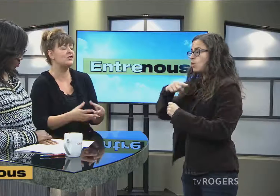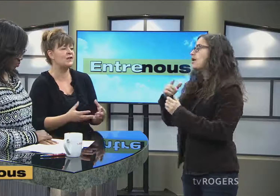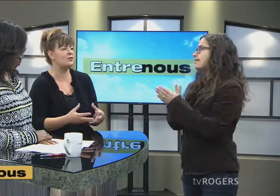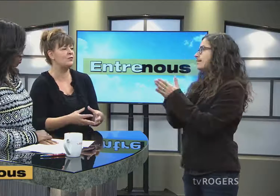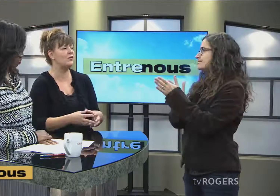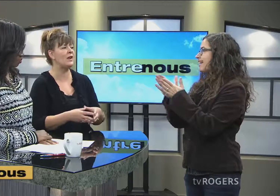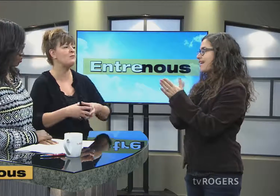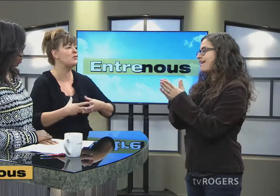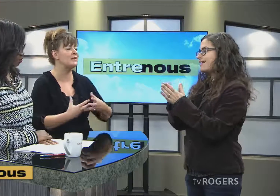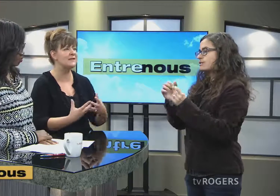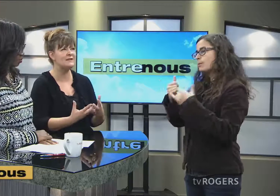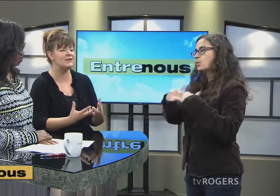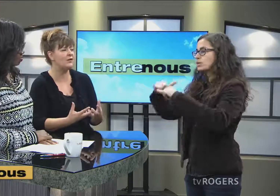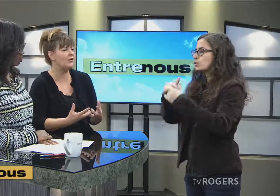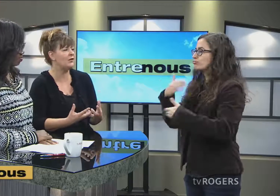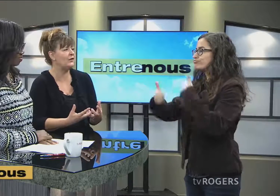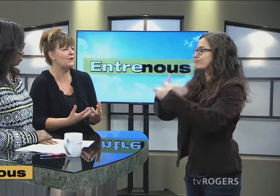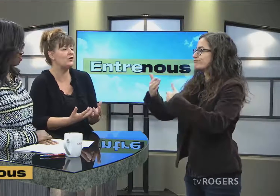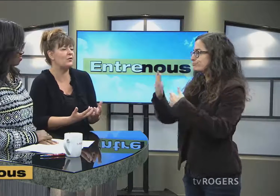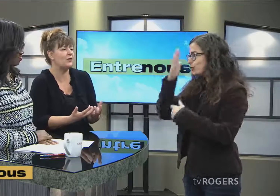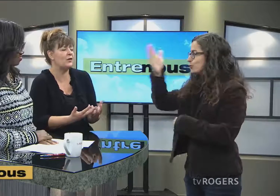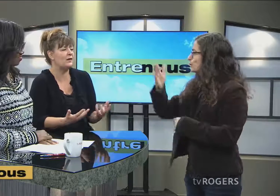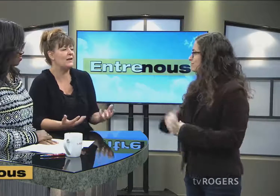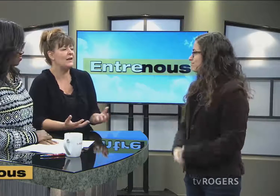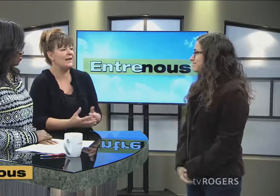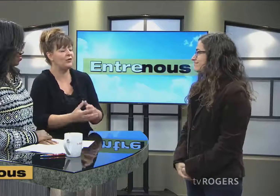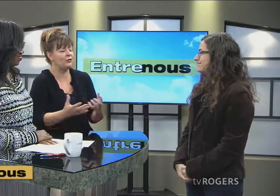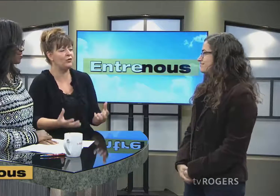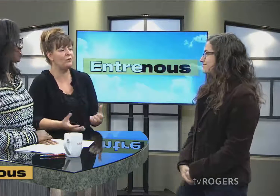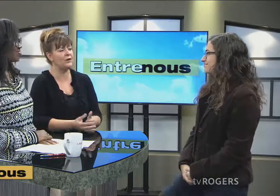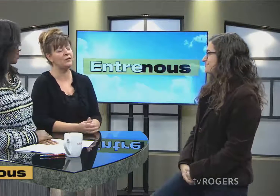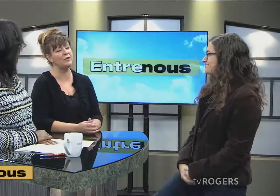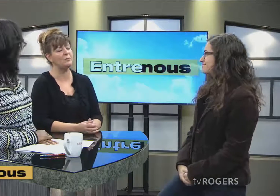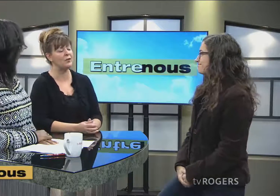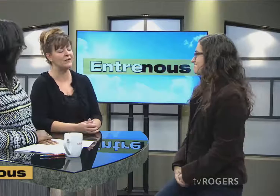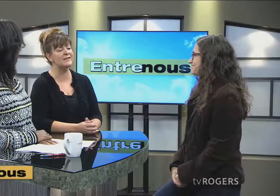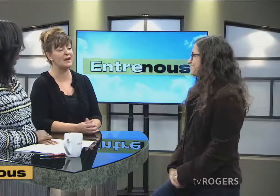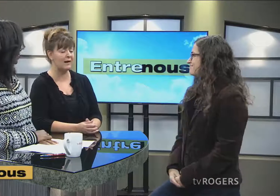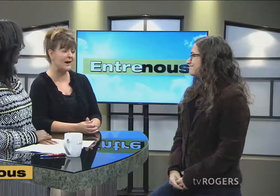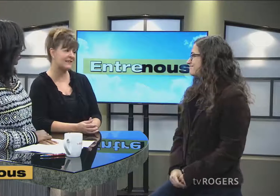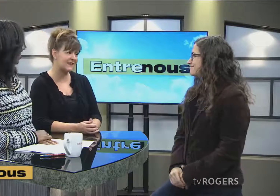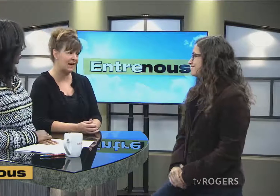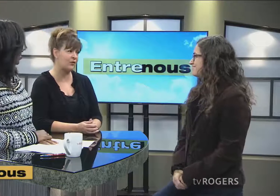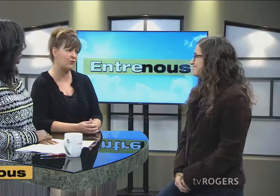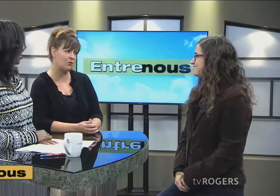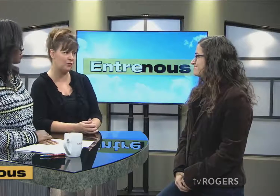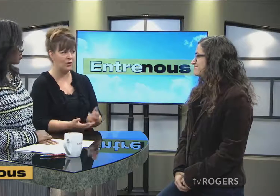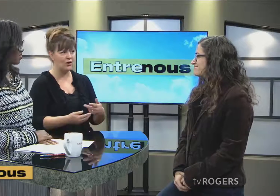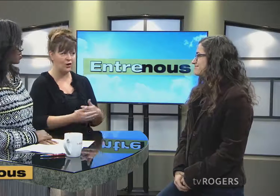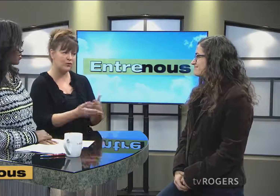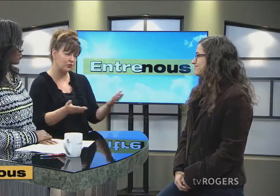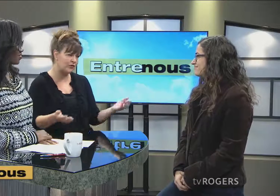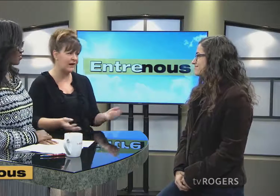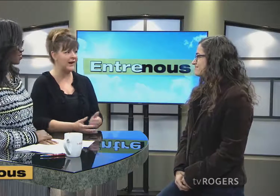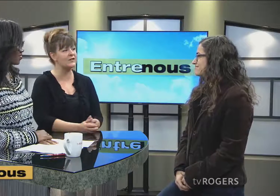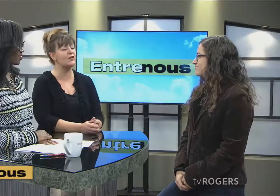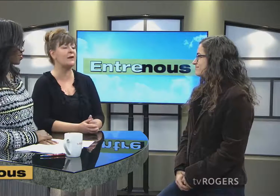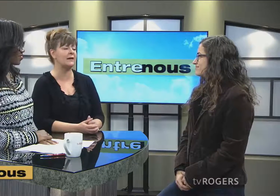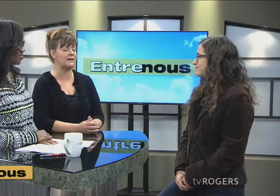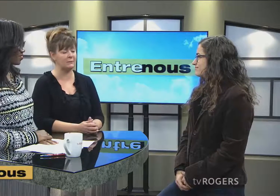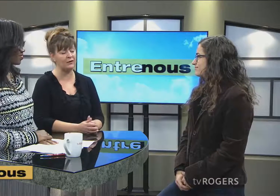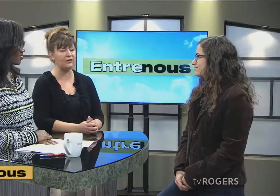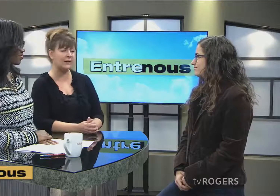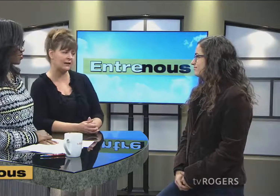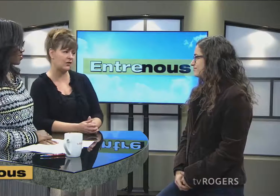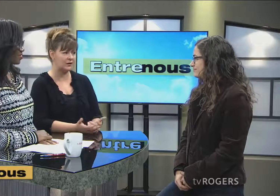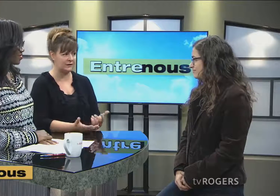a une richesse là, au niveau de la poésie, il y a des choses que la culture dominante n'a pas nécessairement accès. Alors, nous, on veut s'ouvrir à ça et